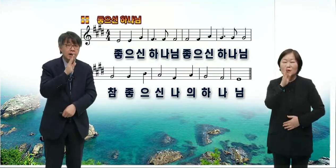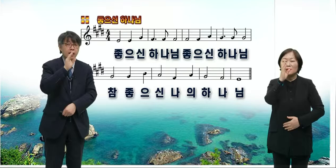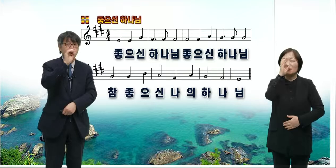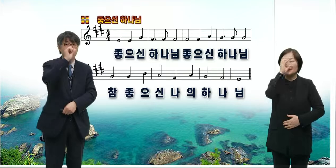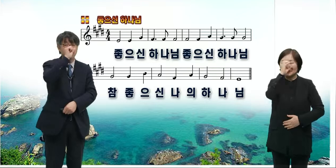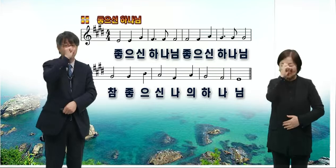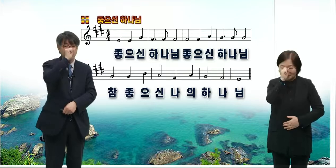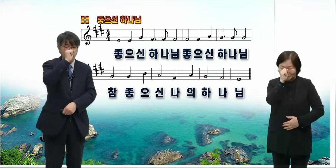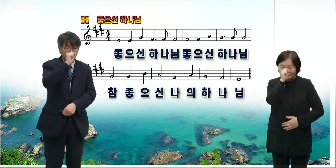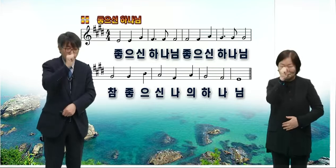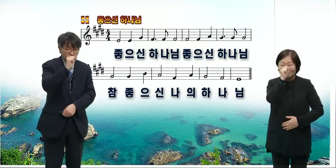참